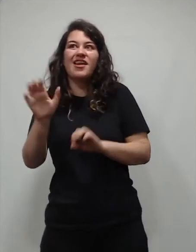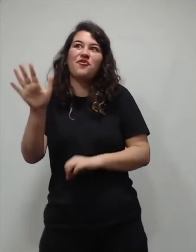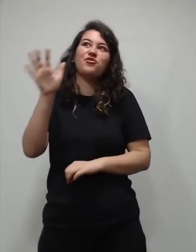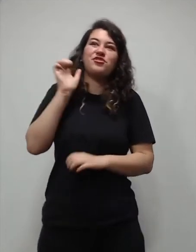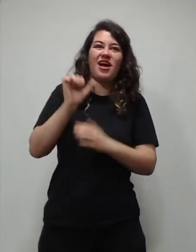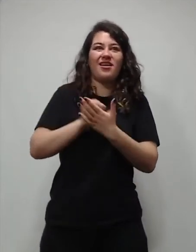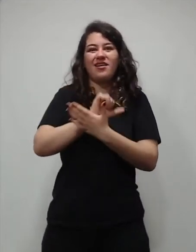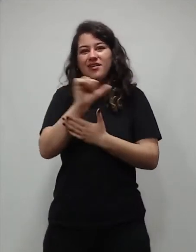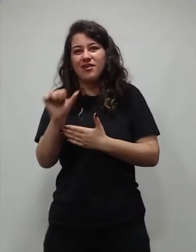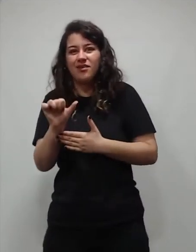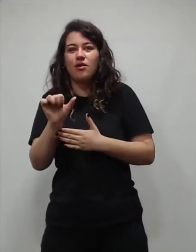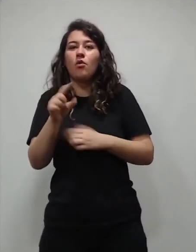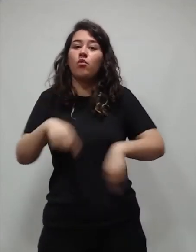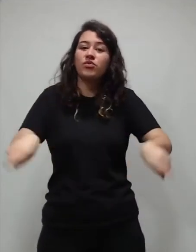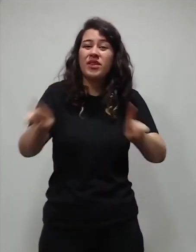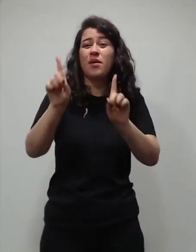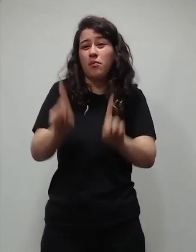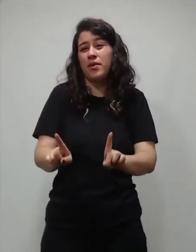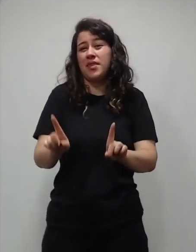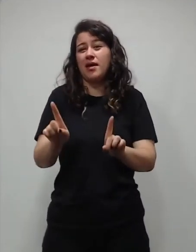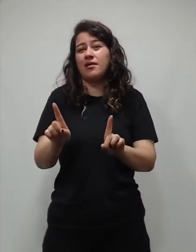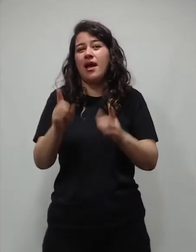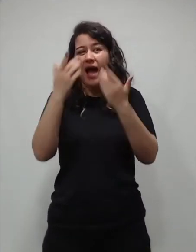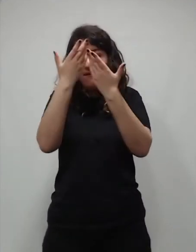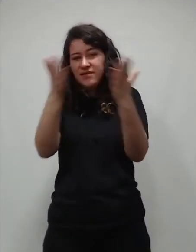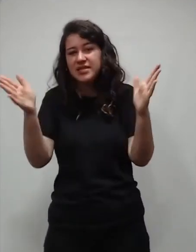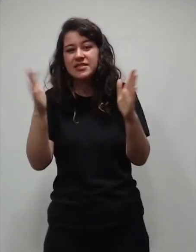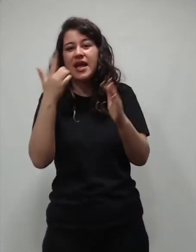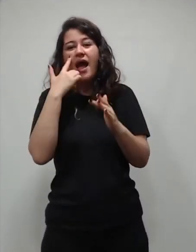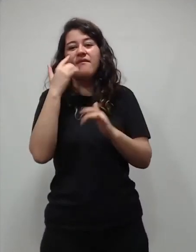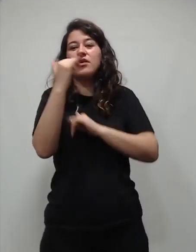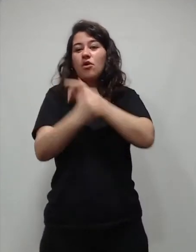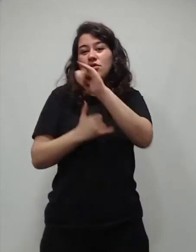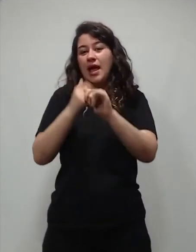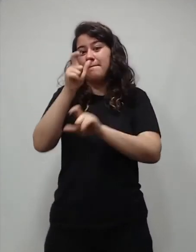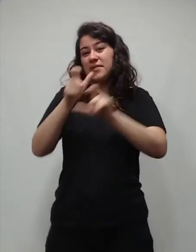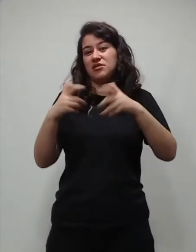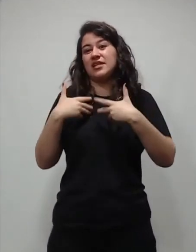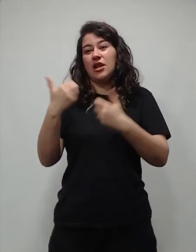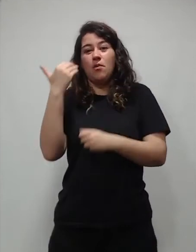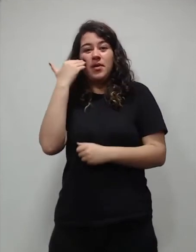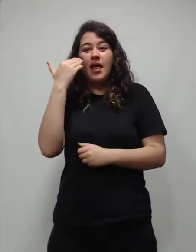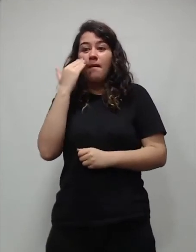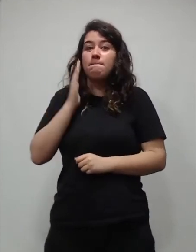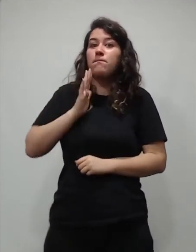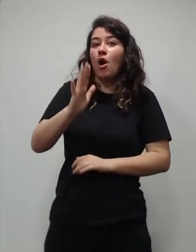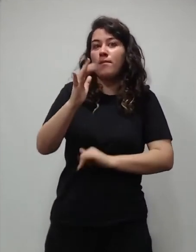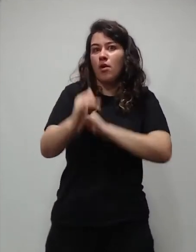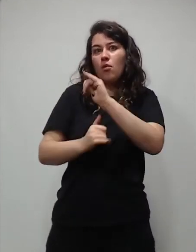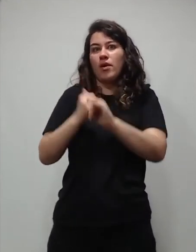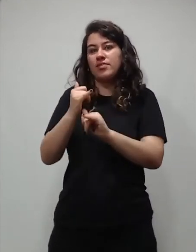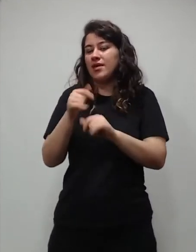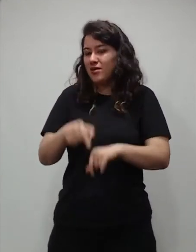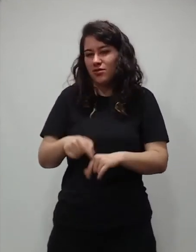puedan, a las personas con temas de salud mental, que lo puedan narrar en primera persona, que esto